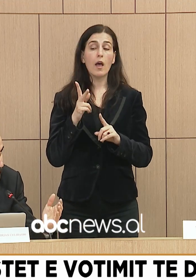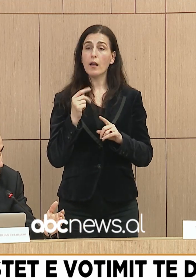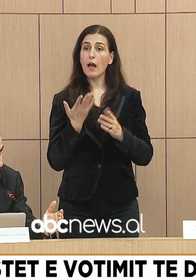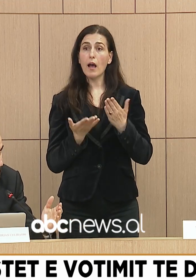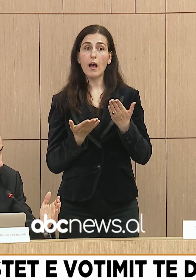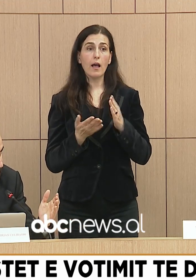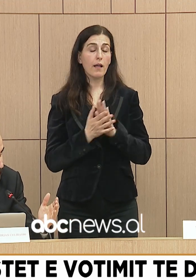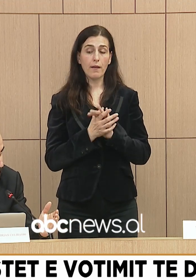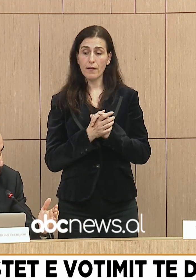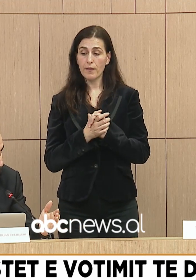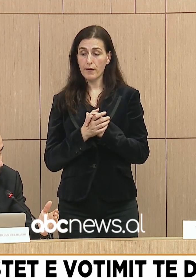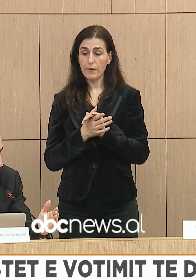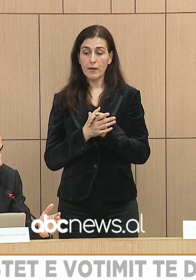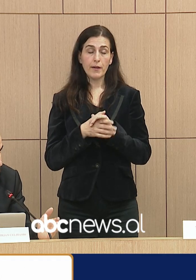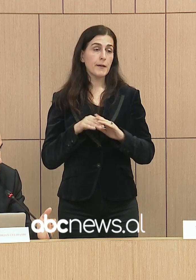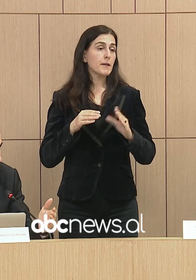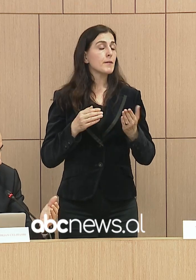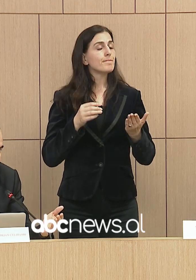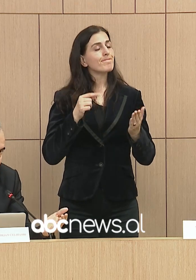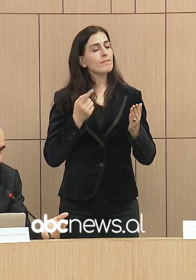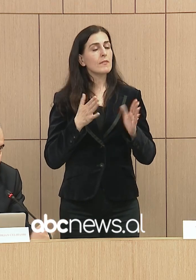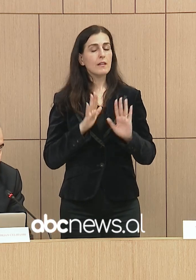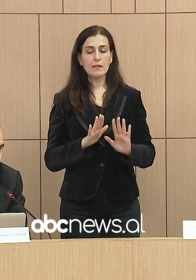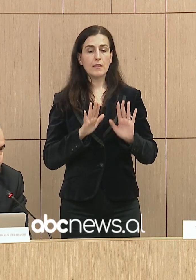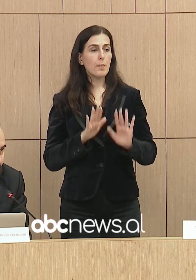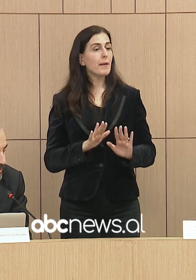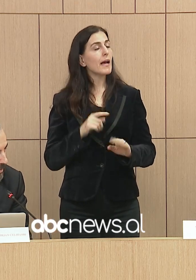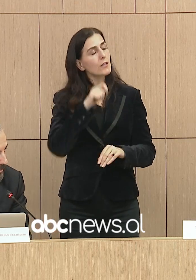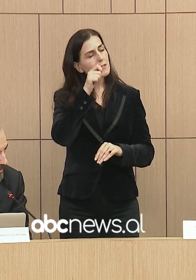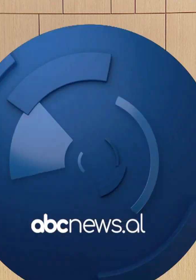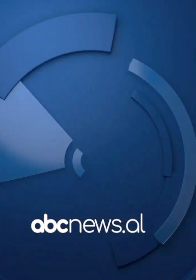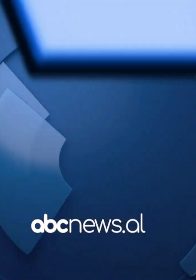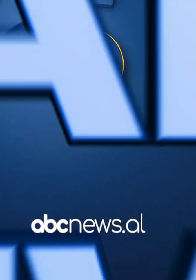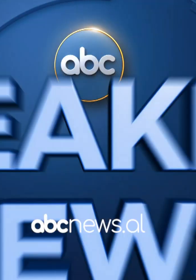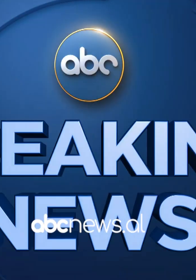mëdha kur flasin për ndershmërinë dhe korrektesën e procesit, por edhe kjo duhet të respektohet.